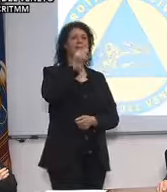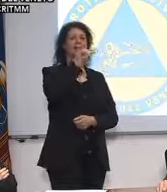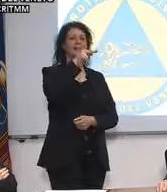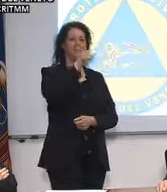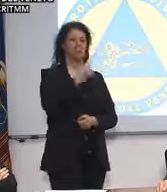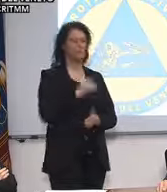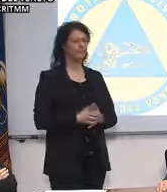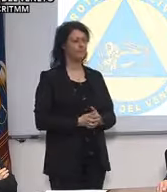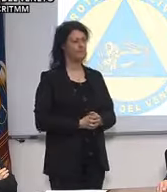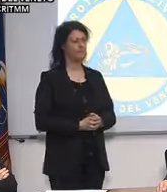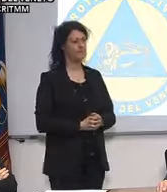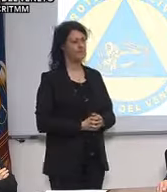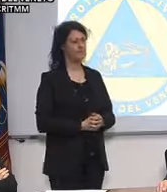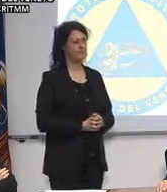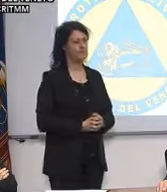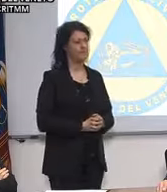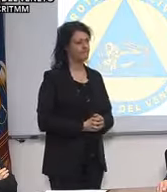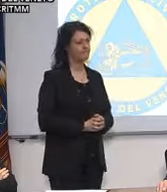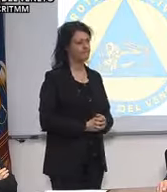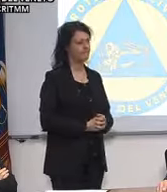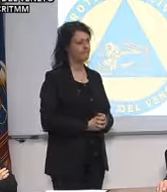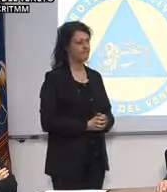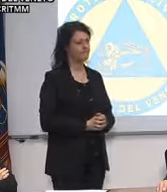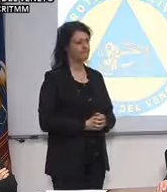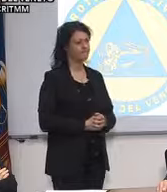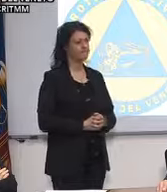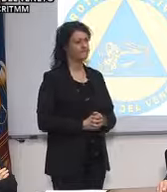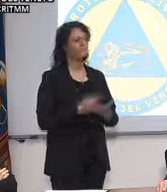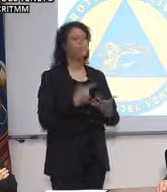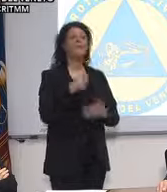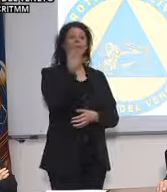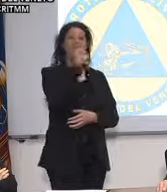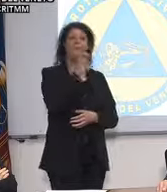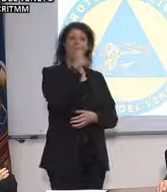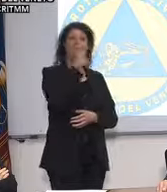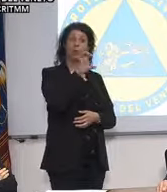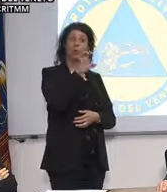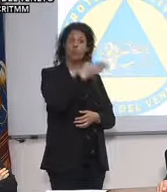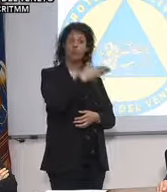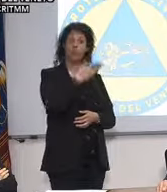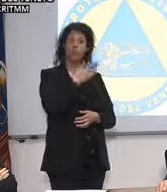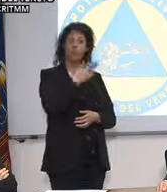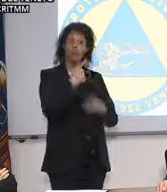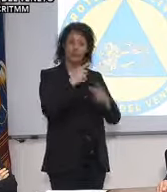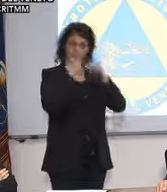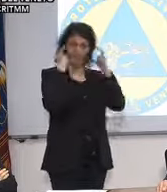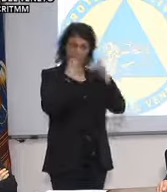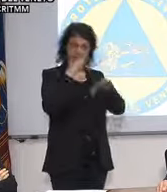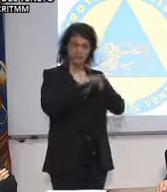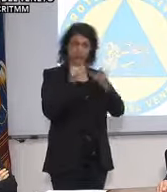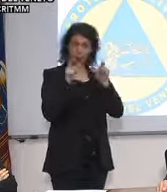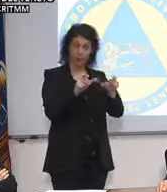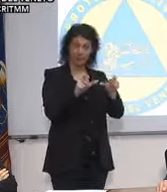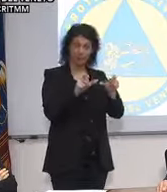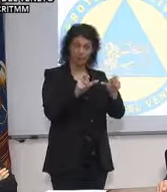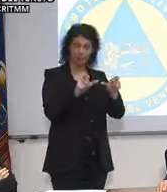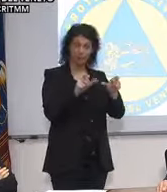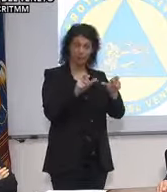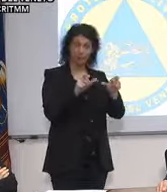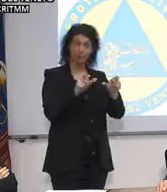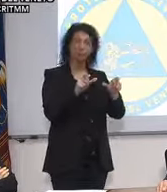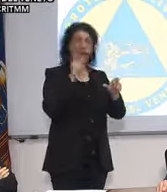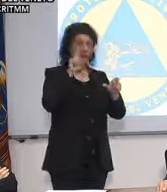allora, prima domanda. La Regione manterrà comunque l'obbligo di mascherina dappertutto e per tutti, anche in strada,